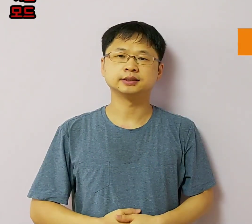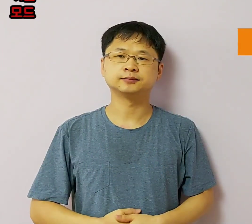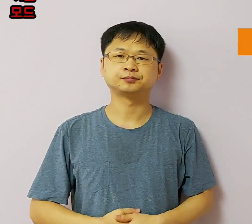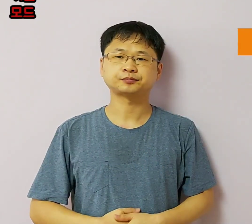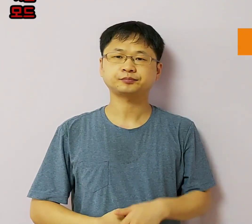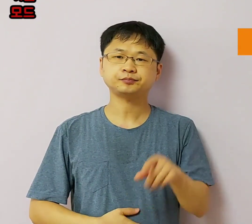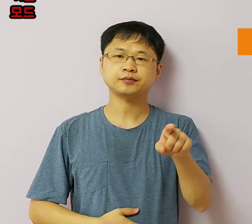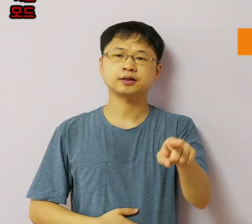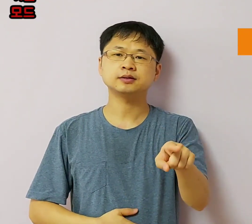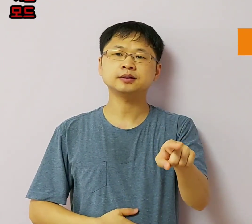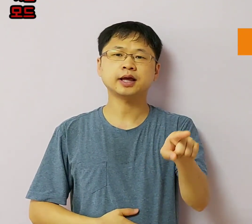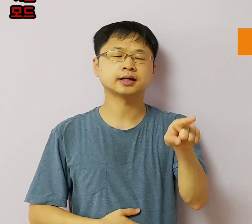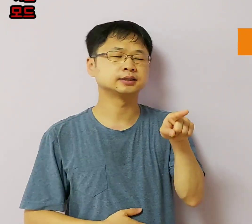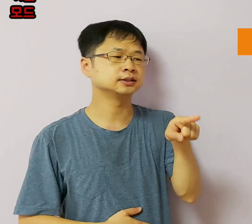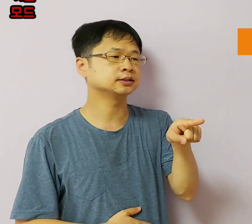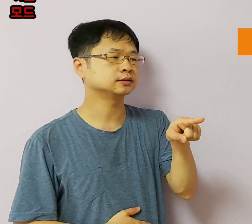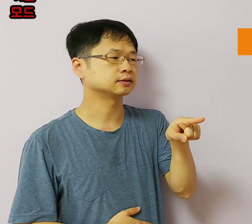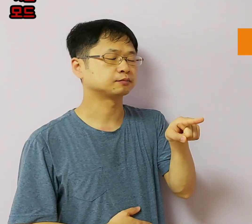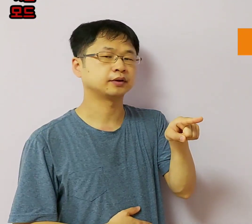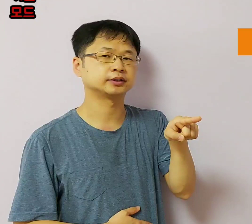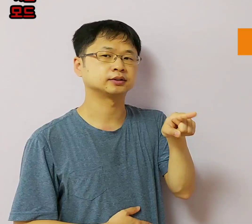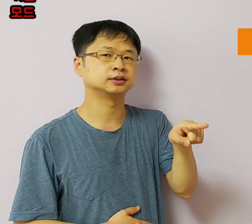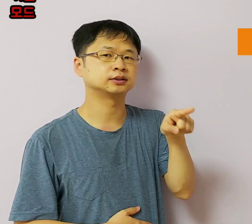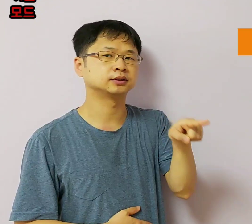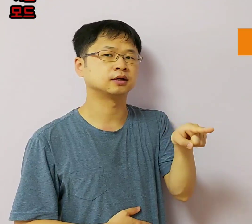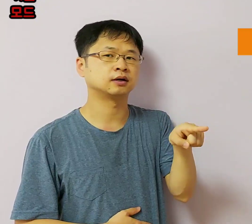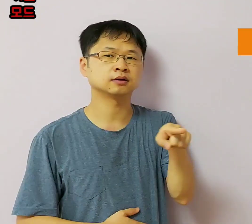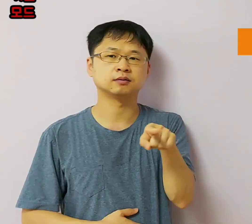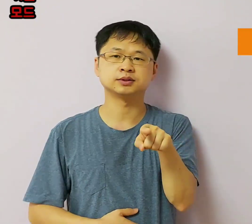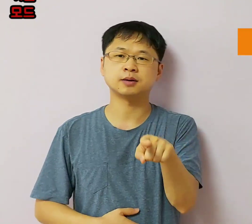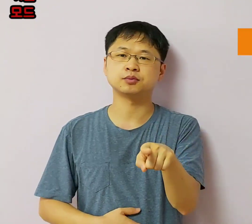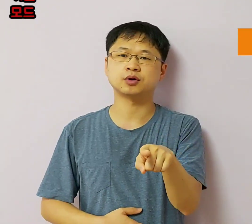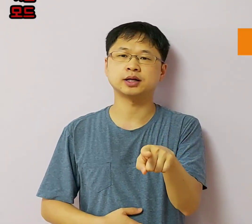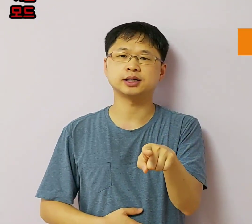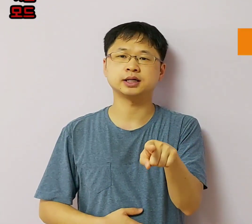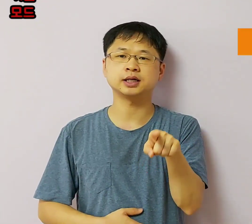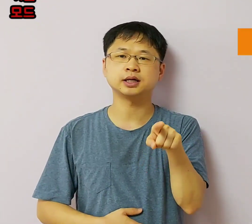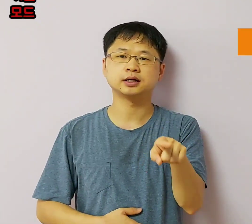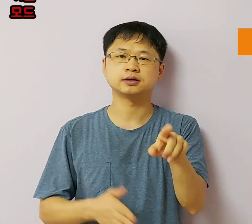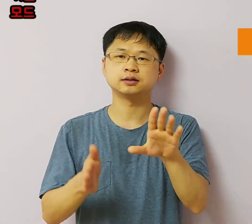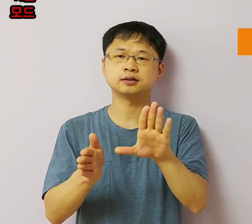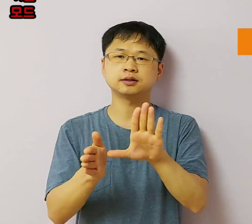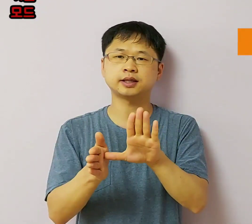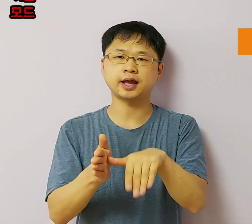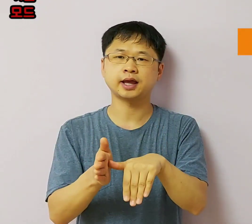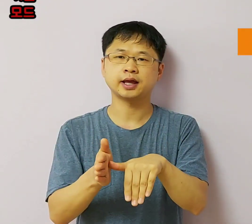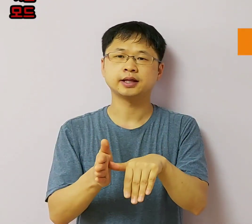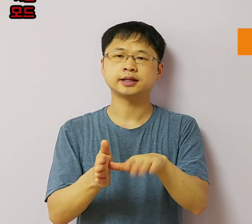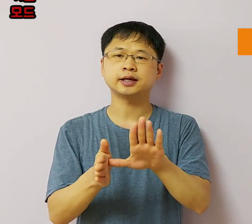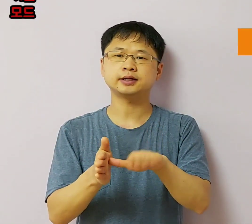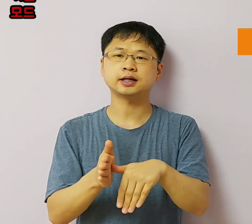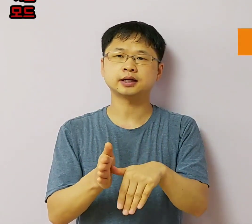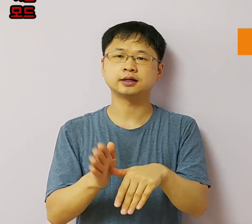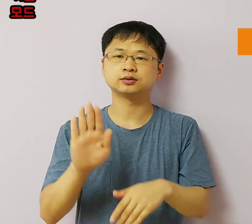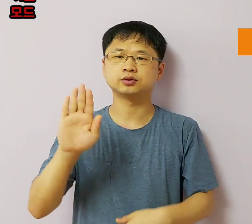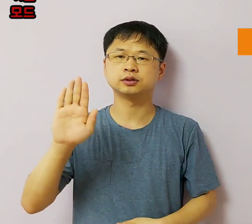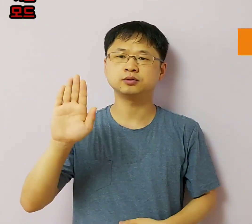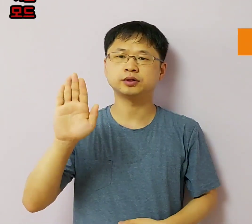나는 그때 배웠죠. 그것 검지 앞으로 가리키기 그때 때를 나타내는 수어는